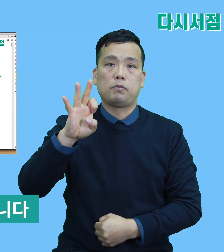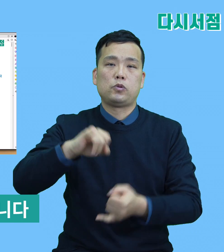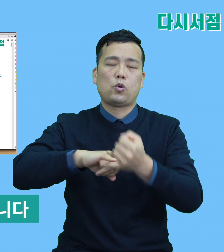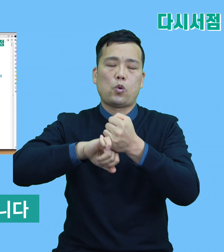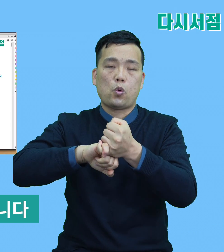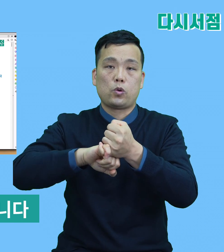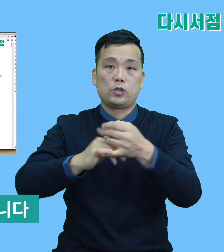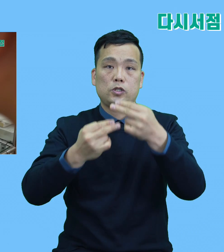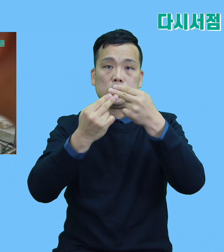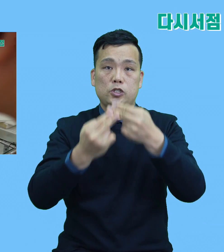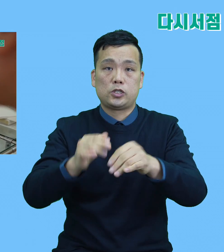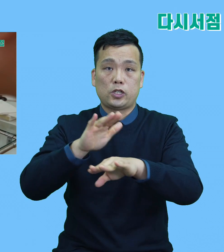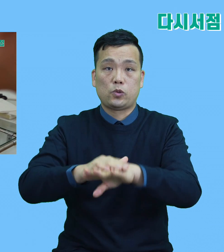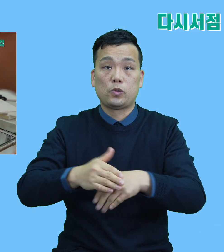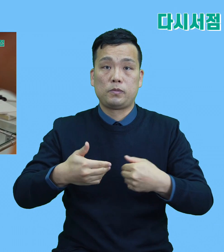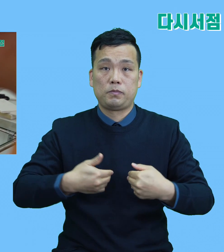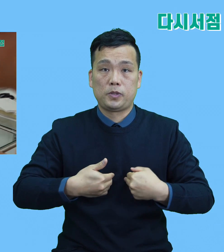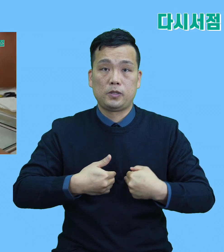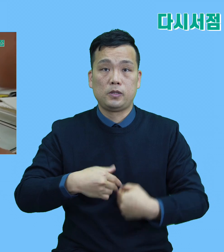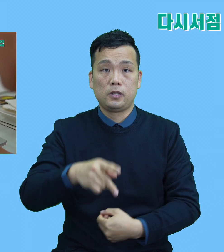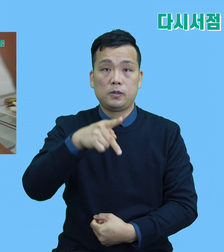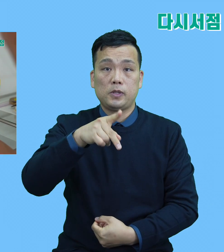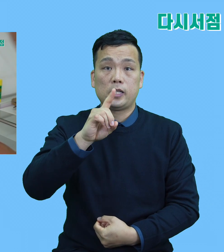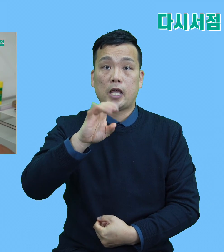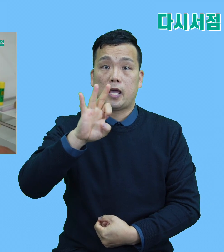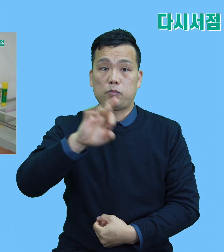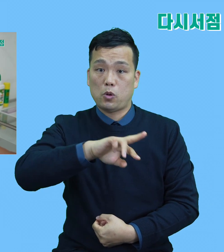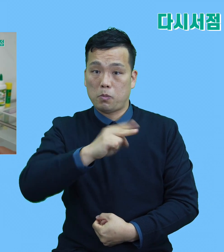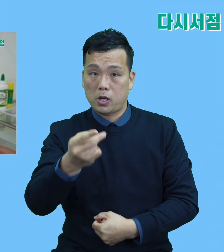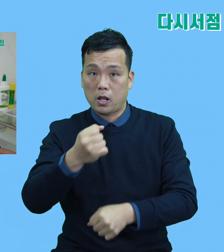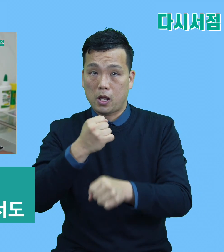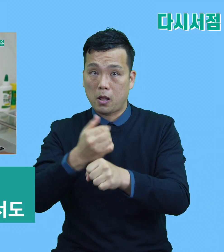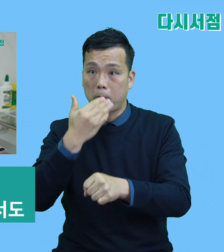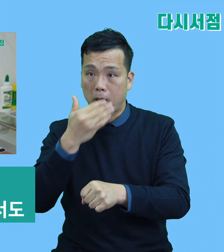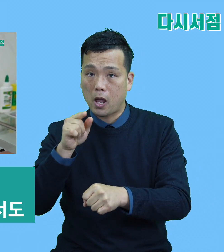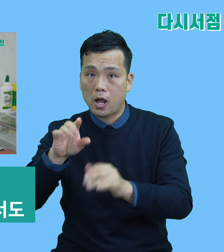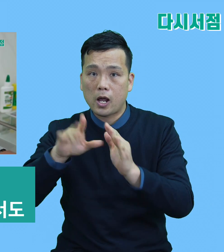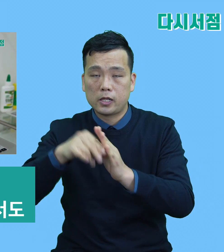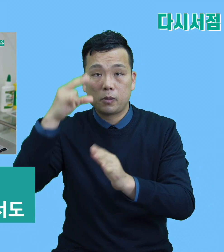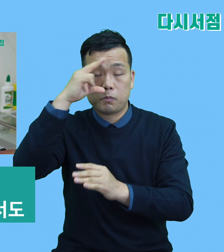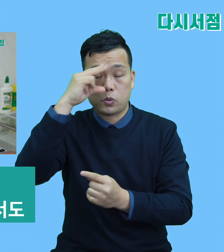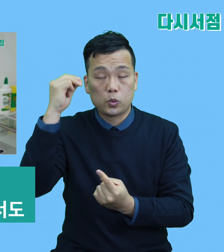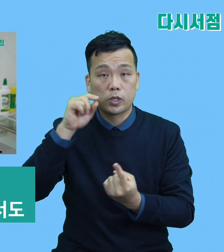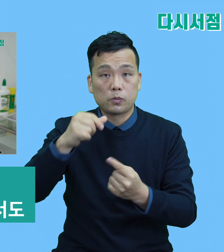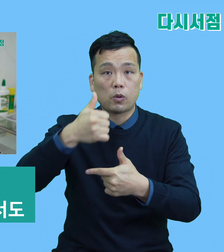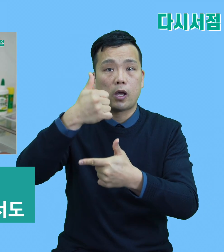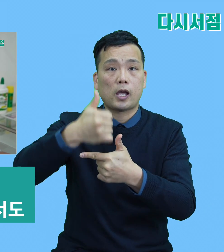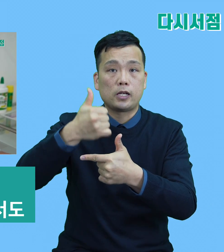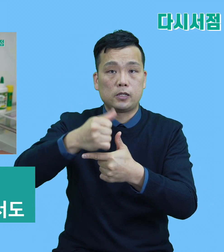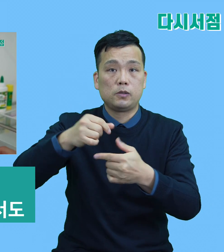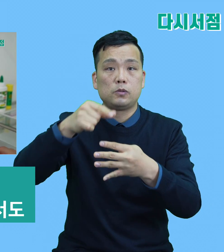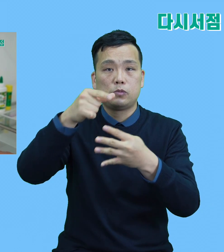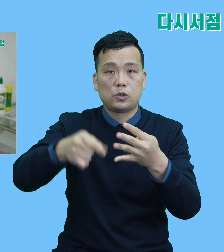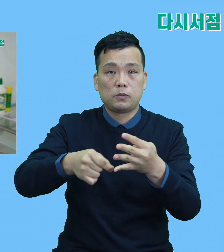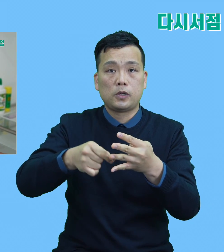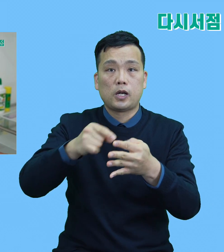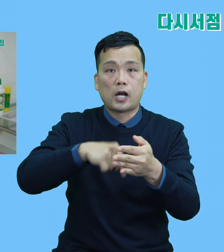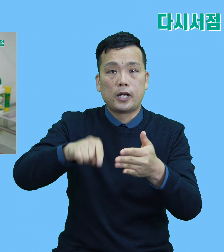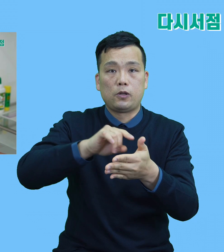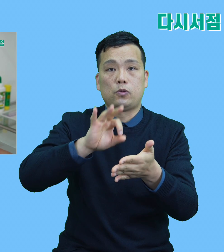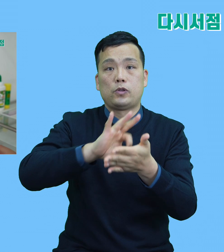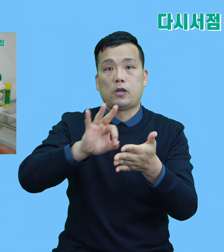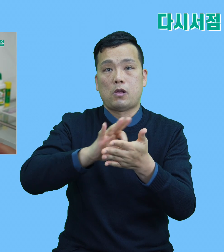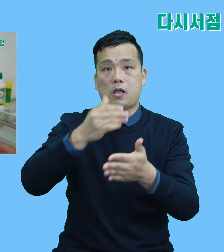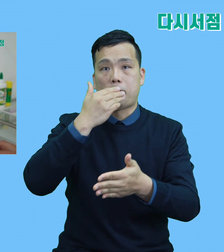좋습니다. 파일을 PDF로 변환만 할 수 있다면 포토샵이나 한글 프로그램을 사용해서도 책을 만들